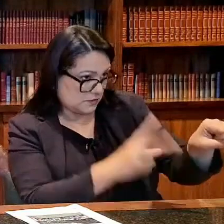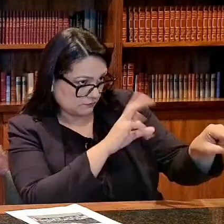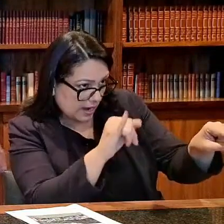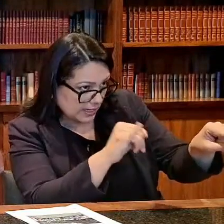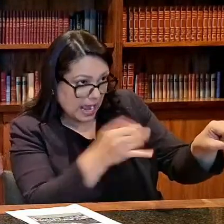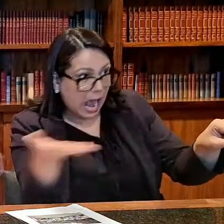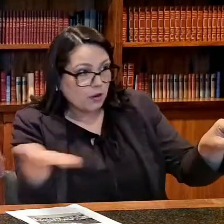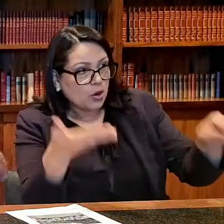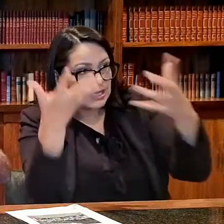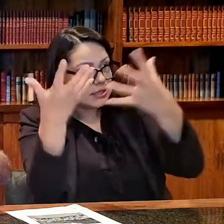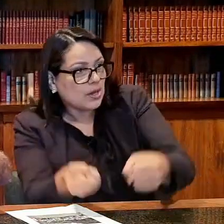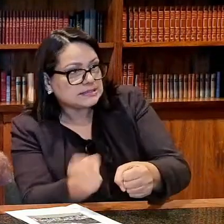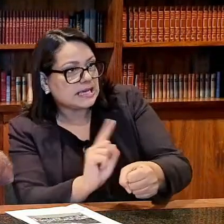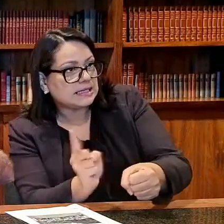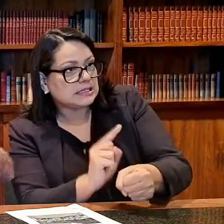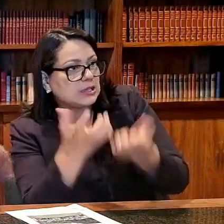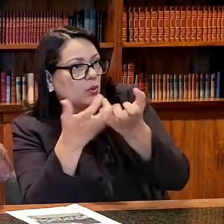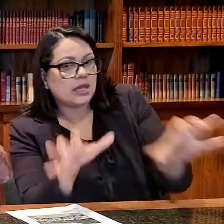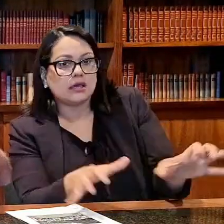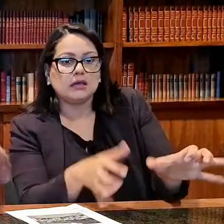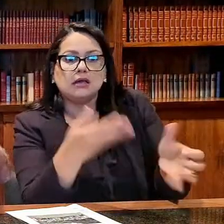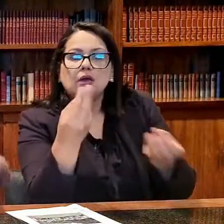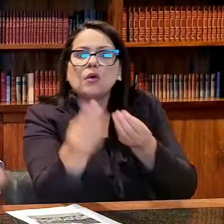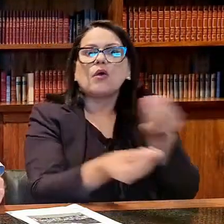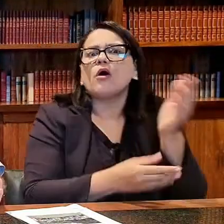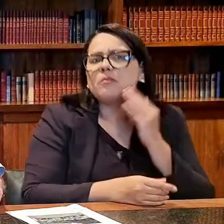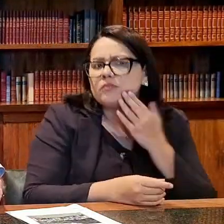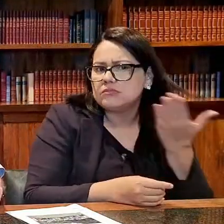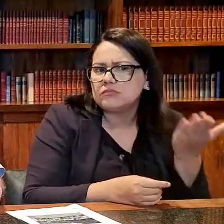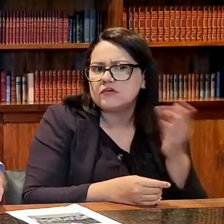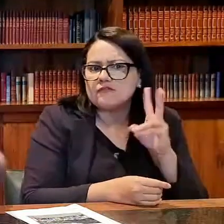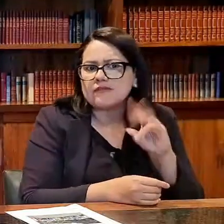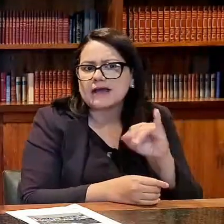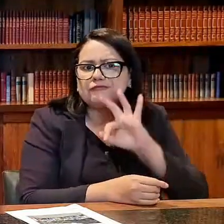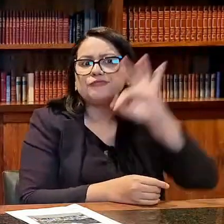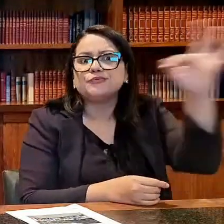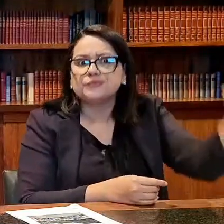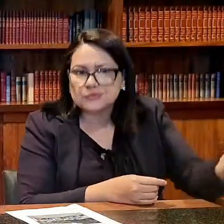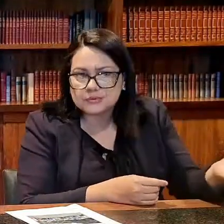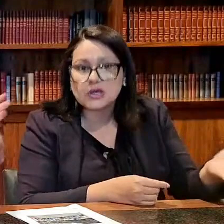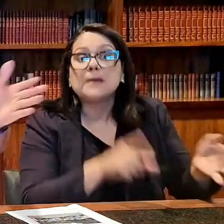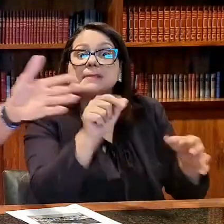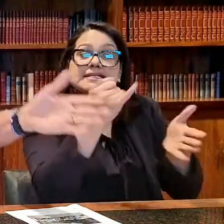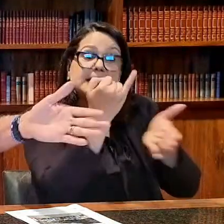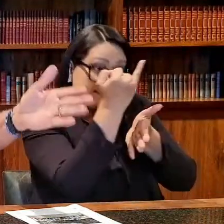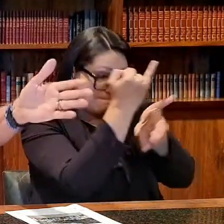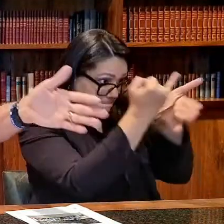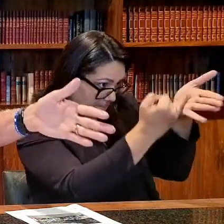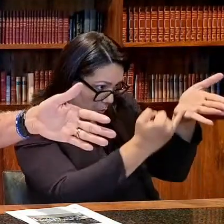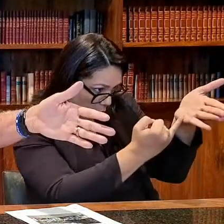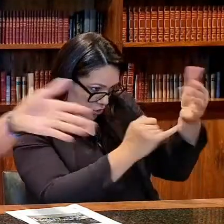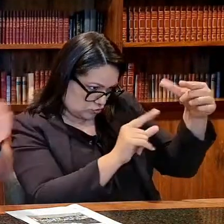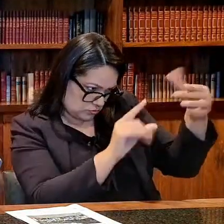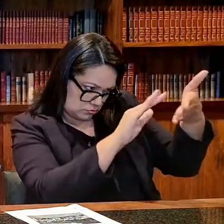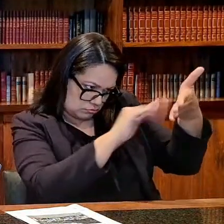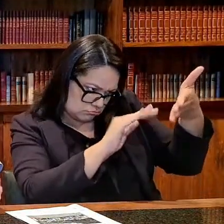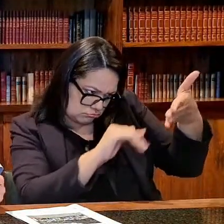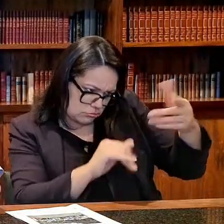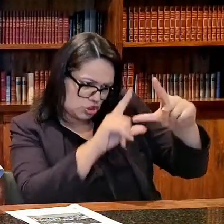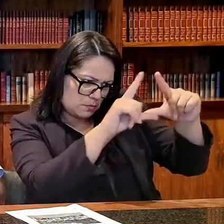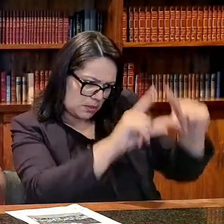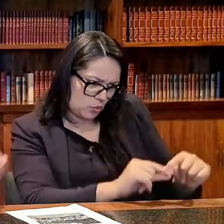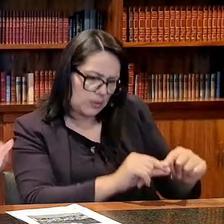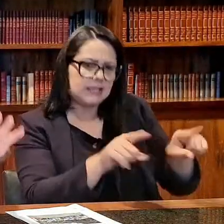redução dos impostos. Como é que você pode reduzir o preço do combustível? Reduzindo impostos. E brigando na ponta da linha para